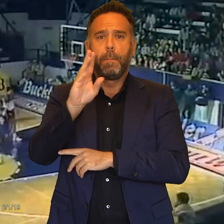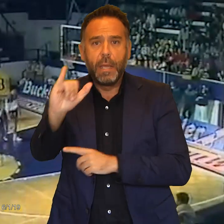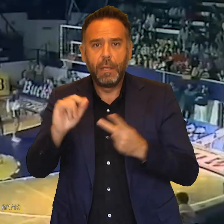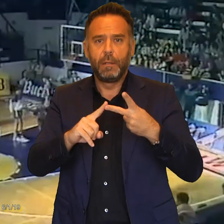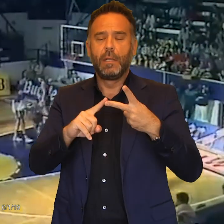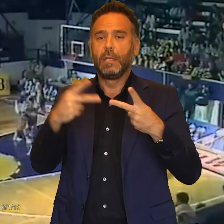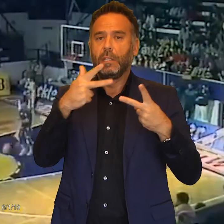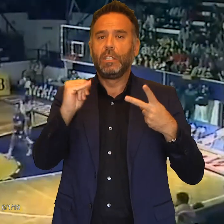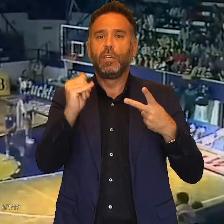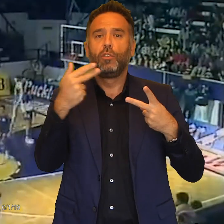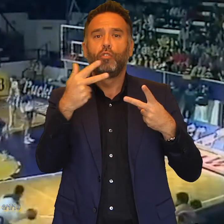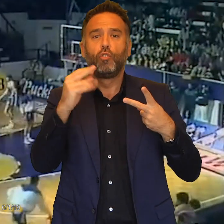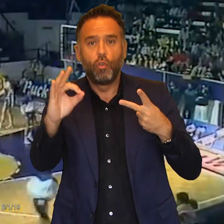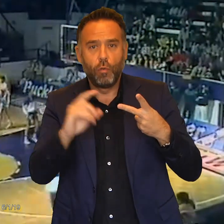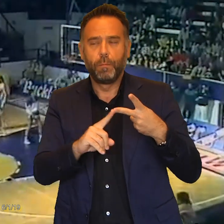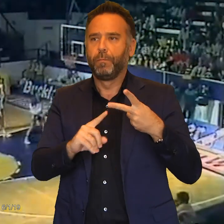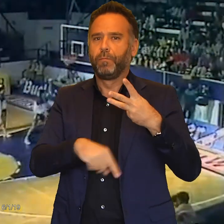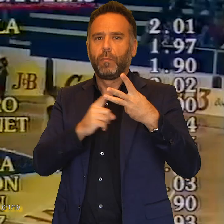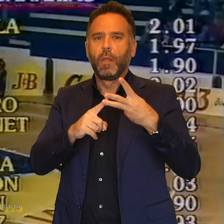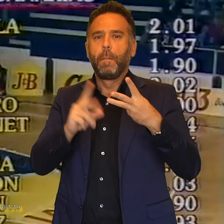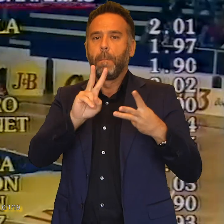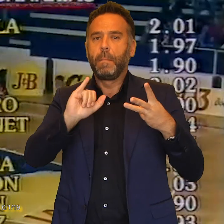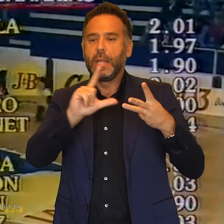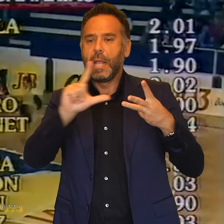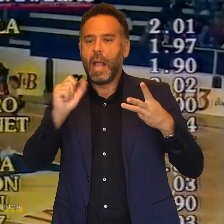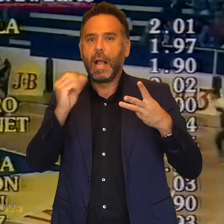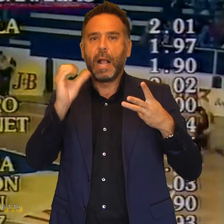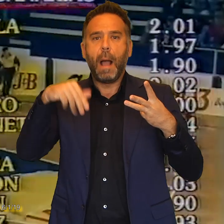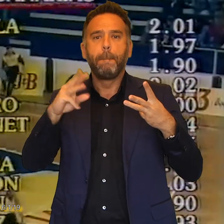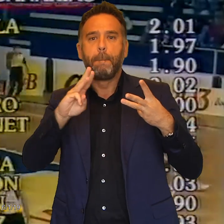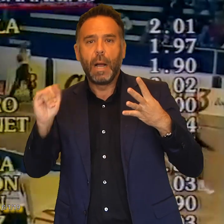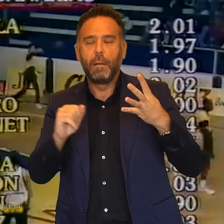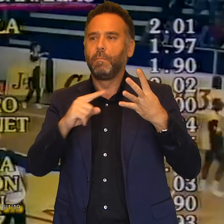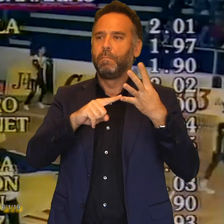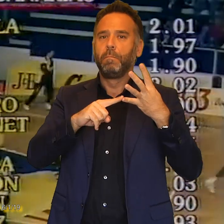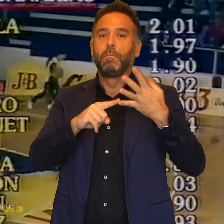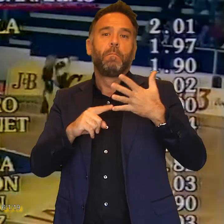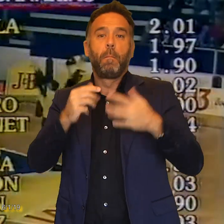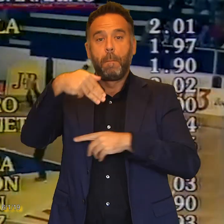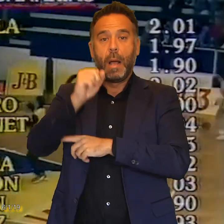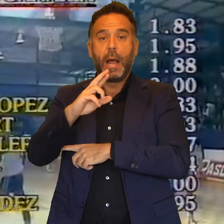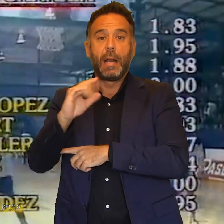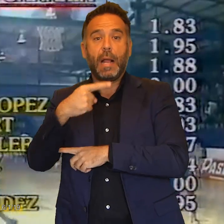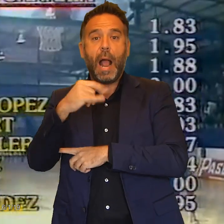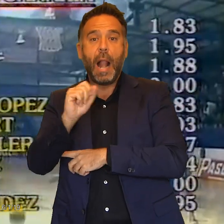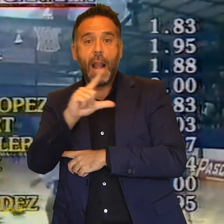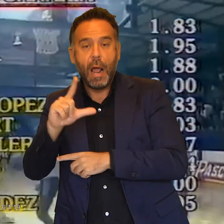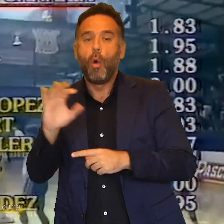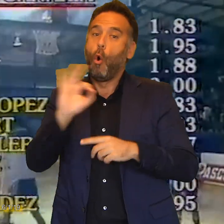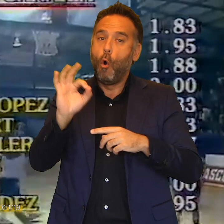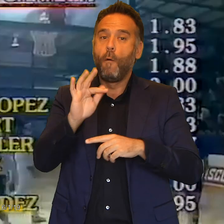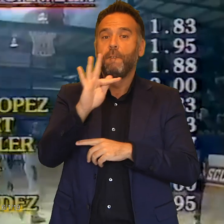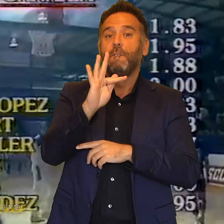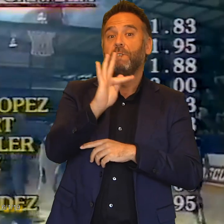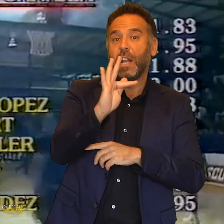Epi, Chicho, Sibilo, Villacampa, Matraco Margal o Fernando